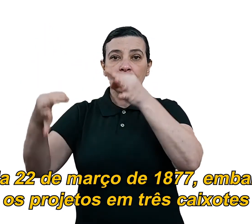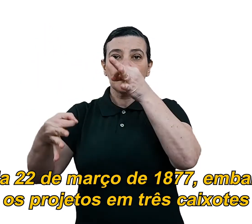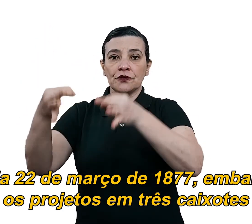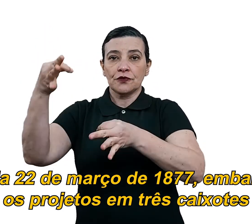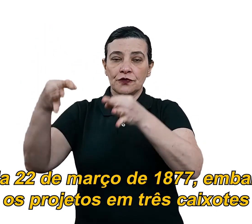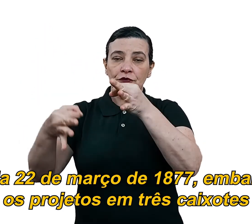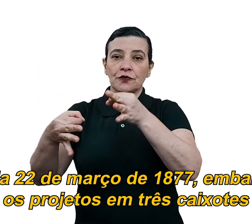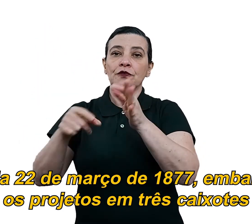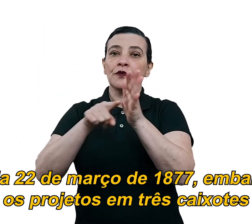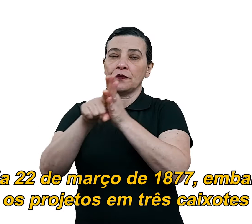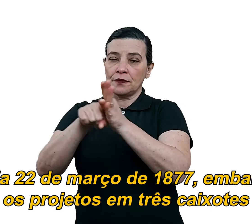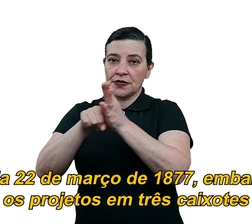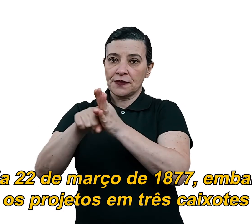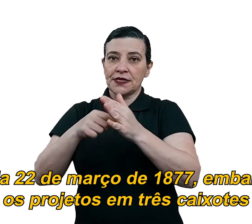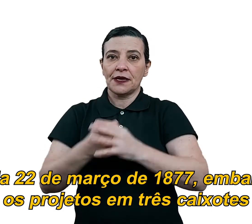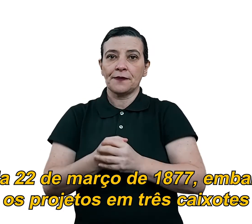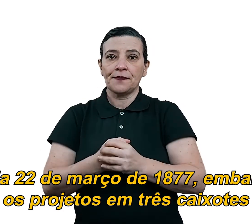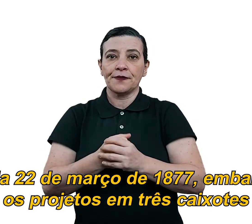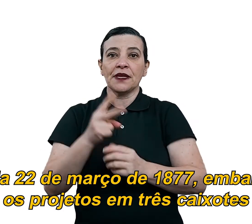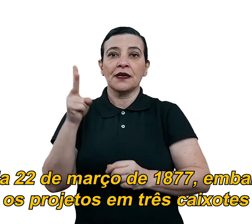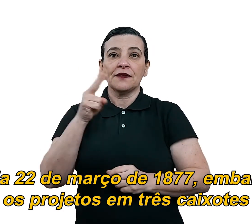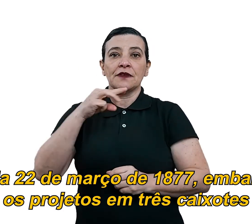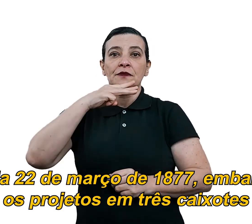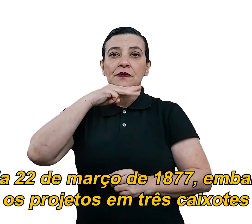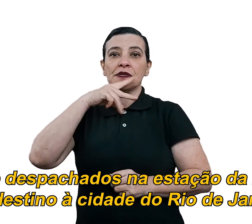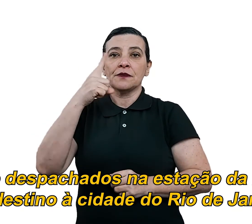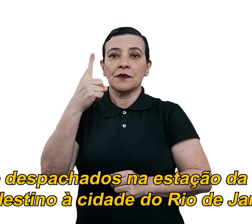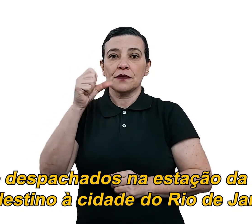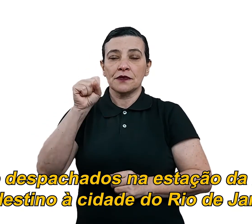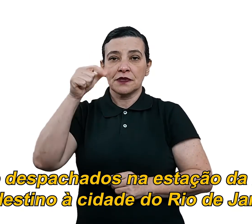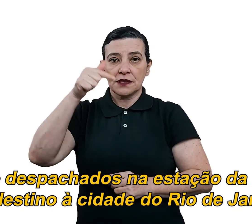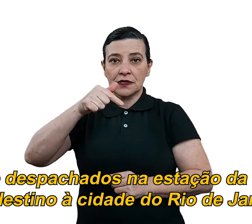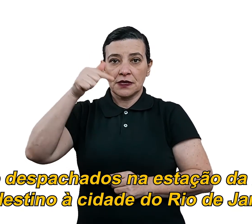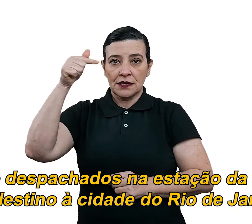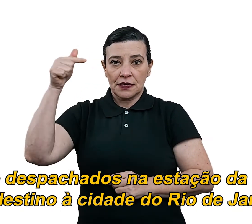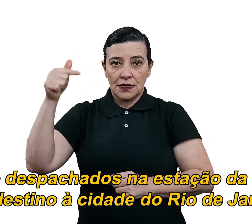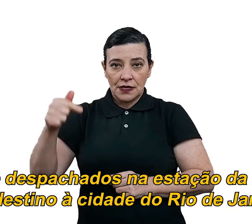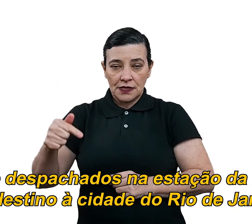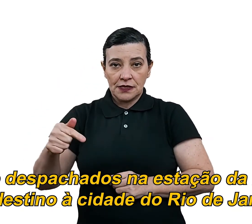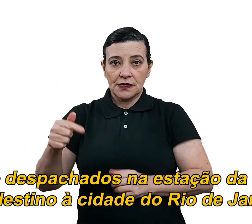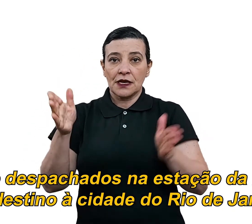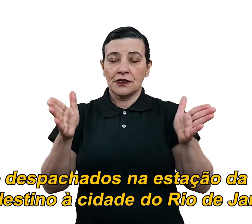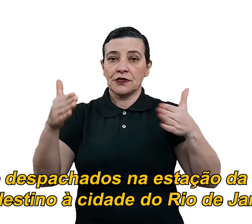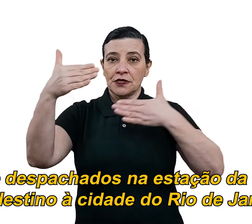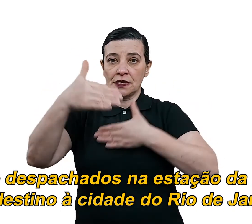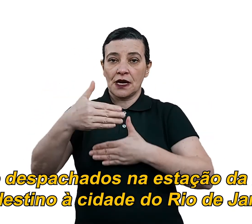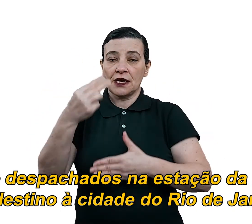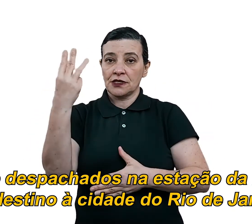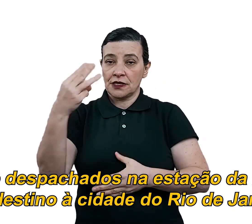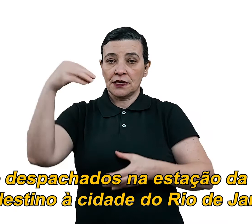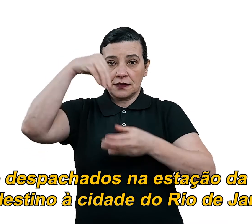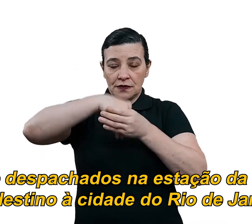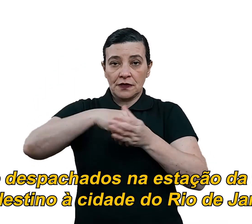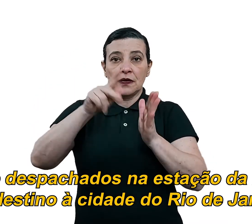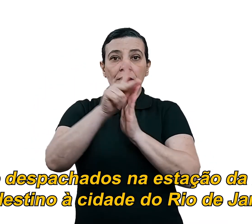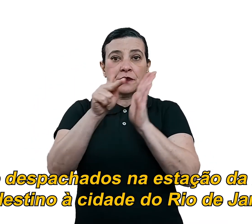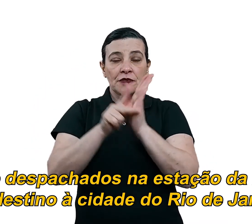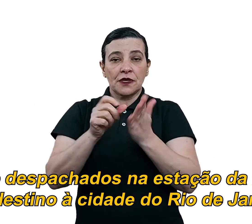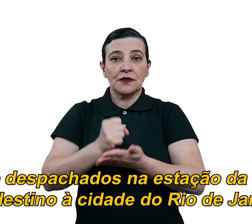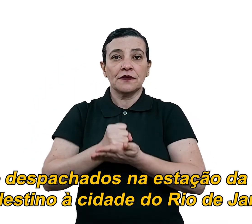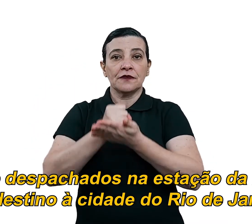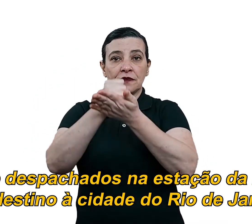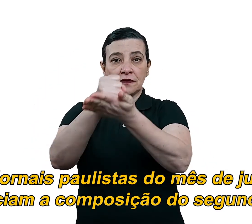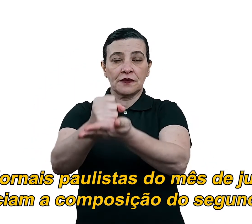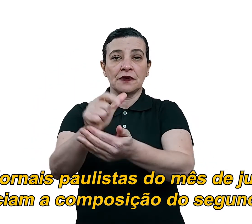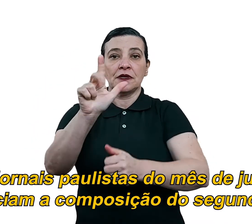1877, embalados os projetos em 3 caixotes, são despachados na Estação da Luz, com destino à cidade